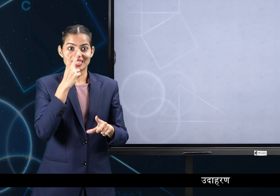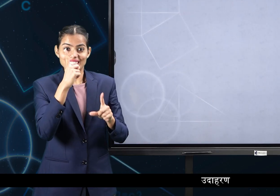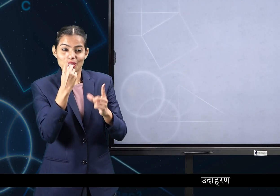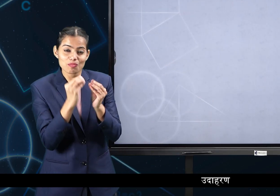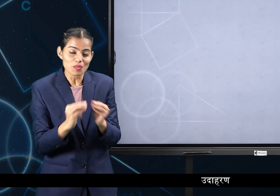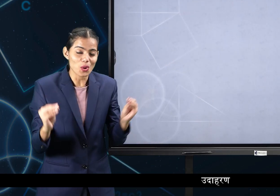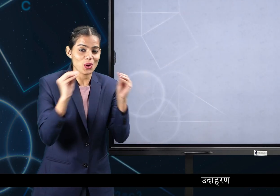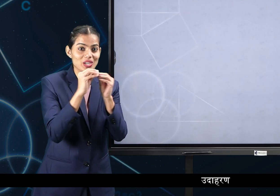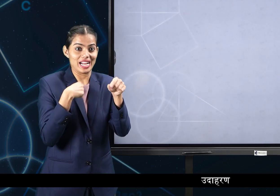उदाहरणार्थ